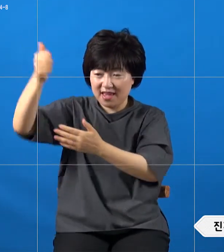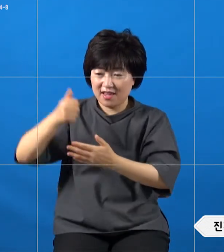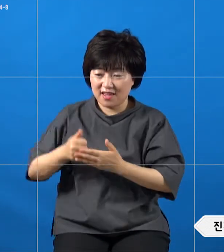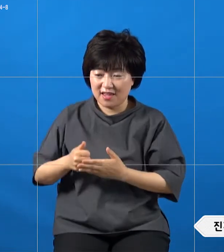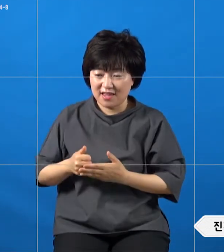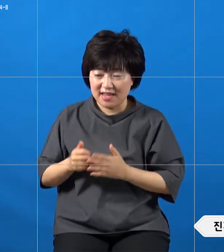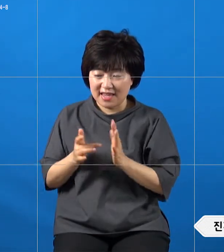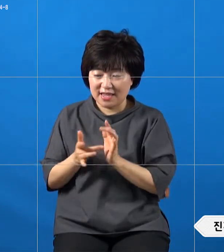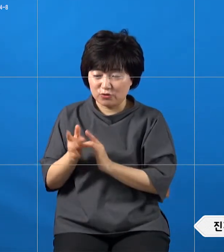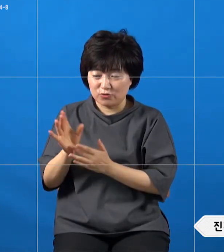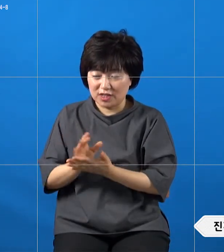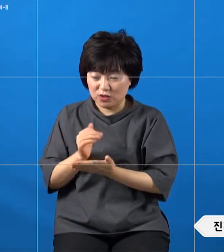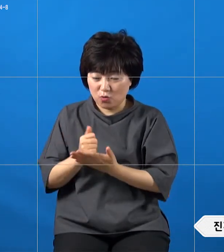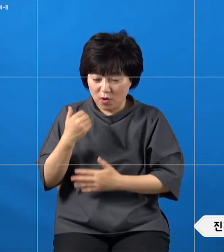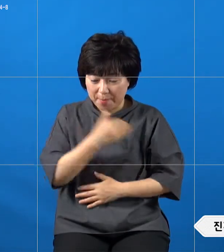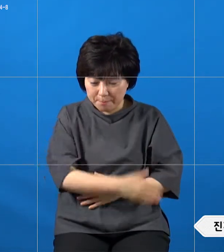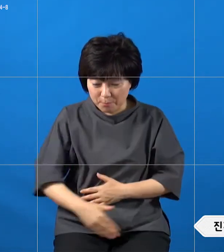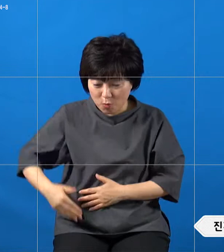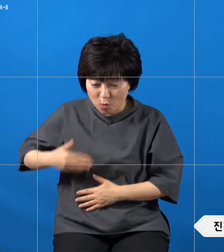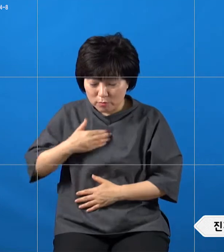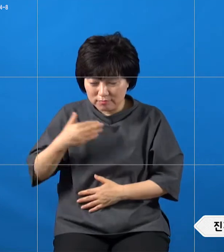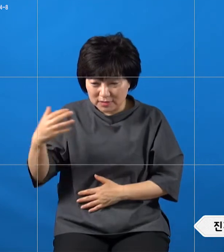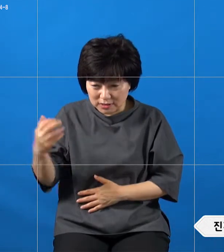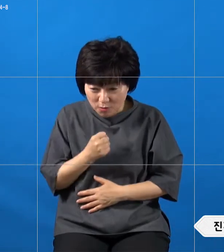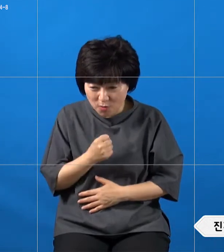것 같이 우리도